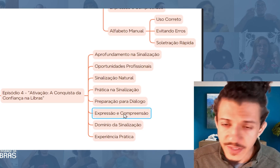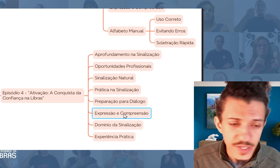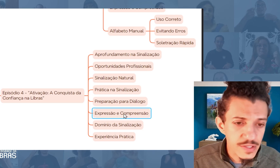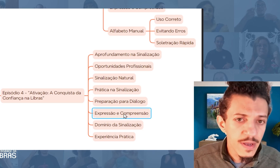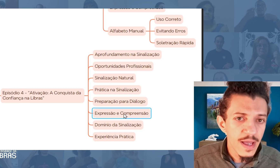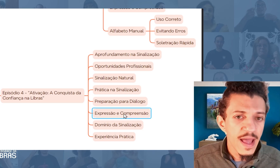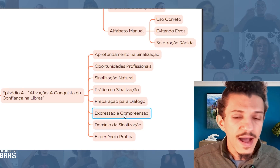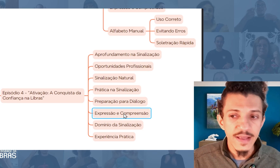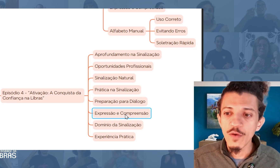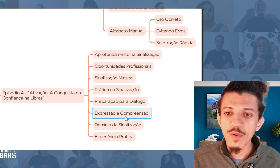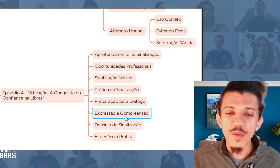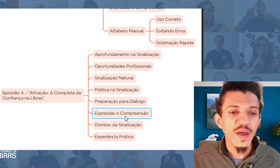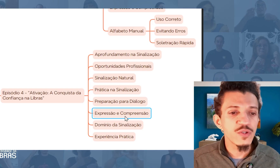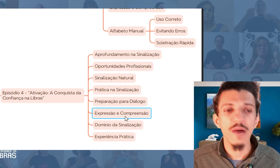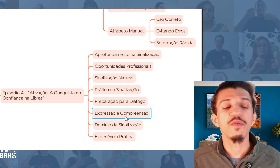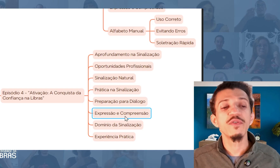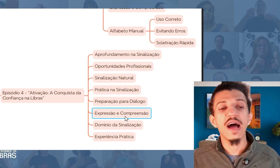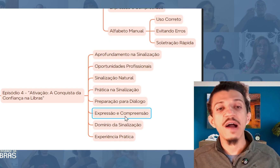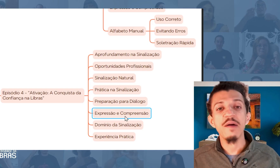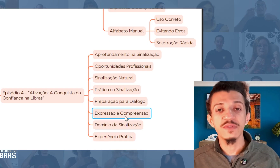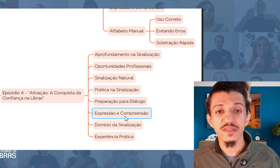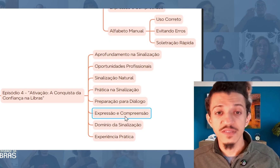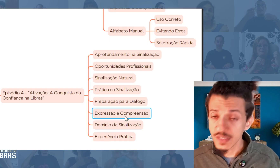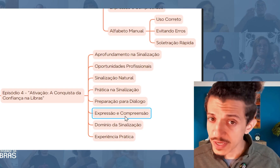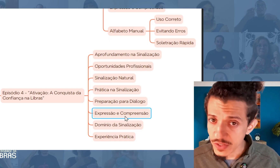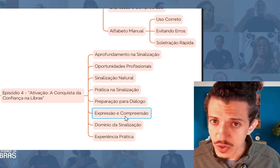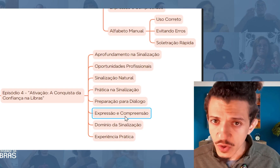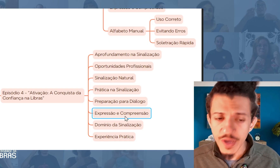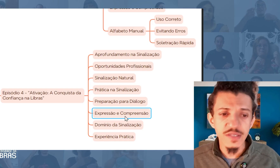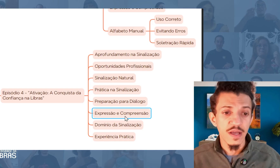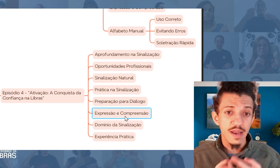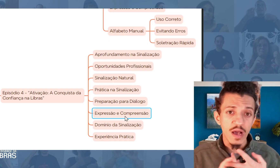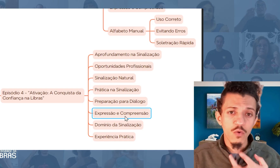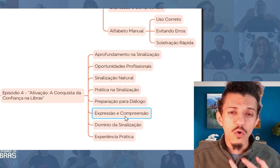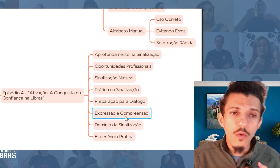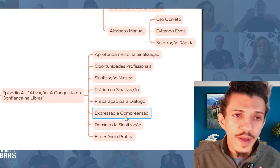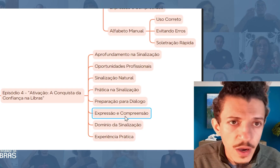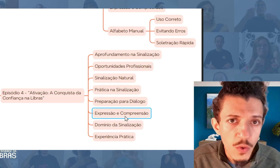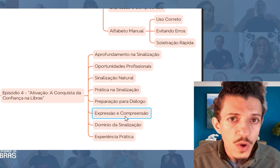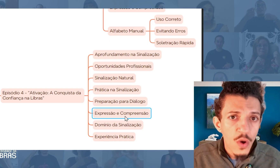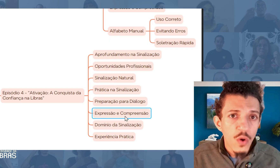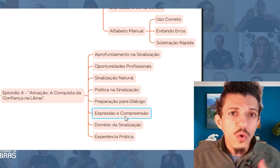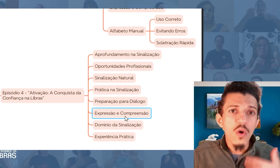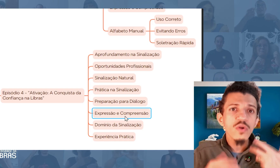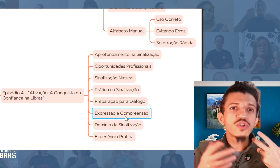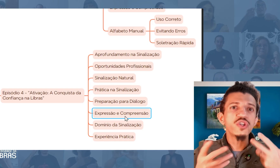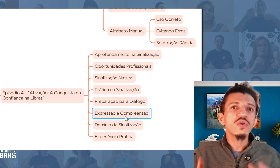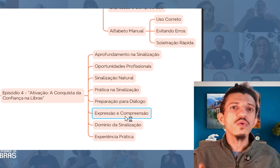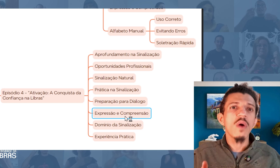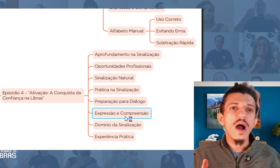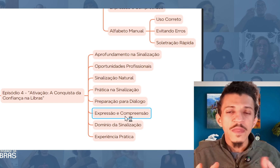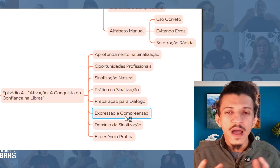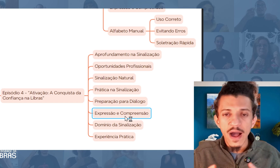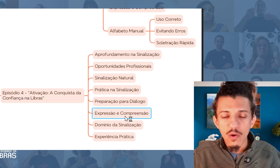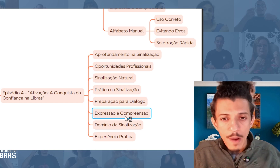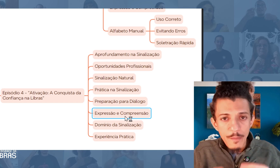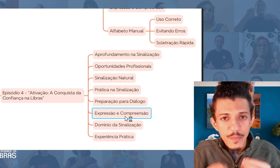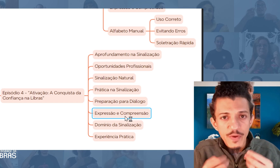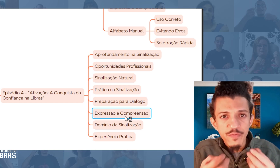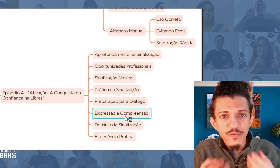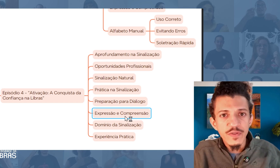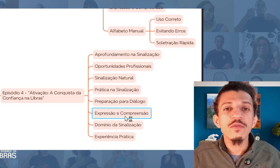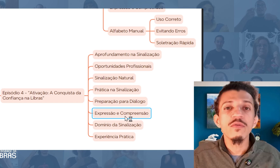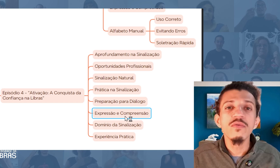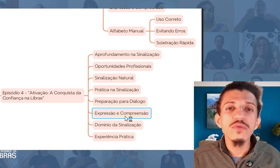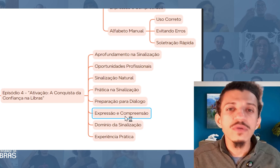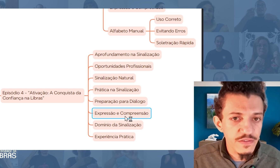disso, aqui também é o momento de aprofundarmos as expressões, na compreensão, continuar o aprofundamento